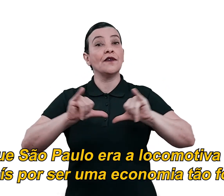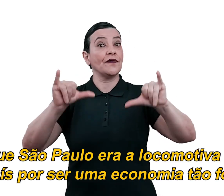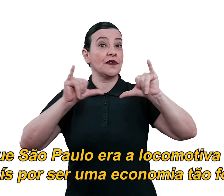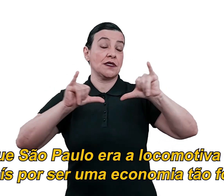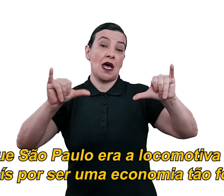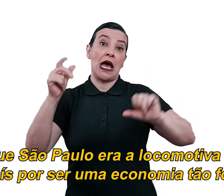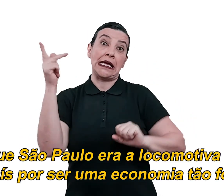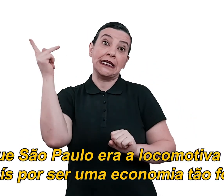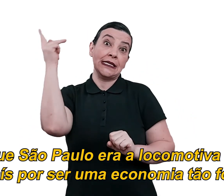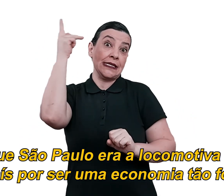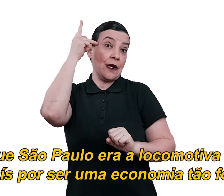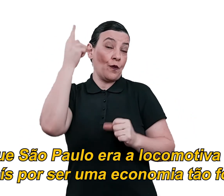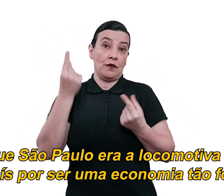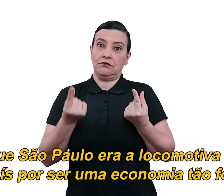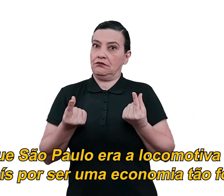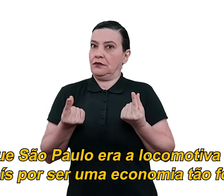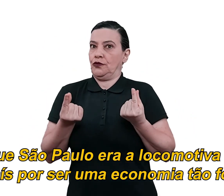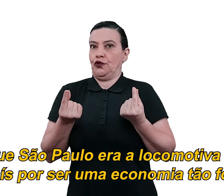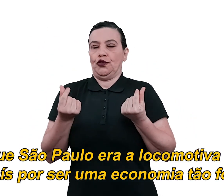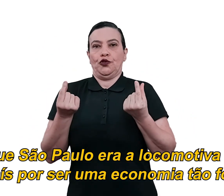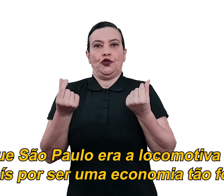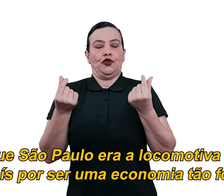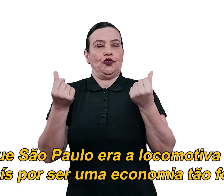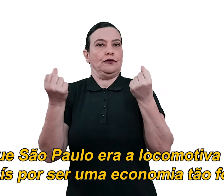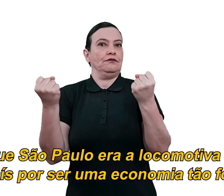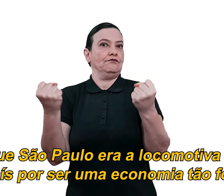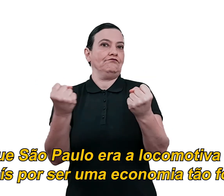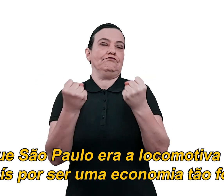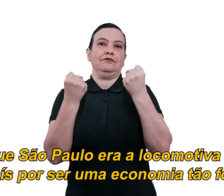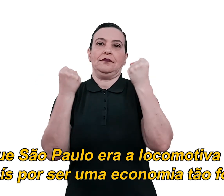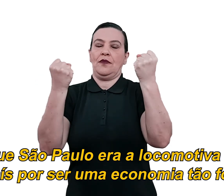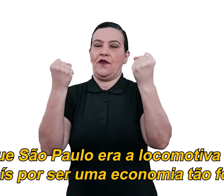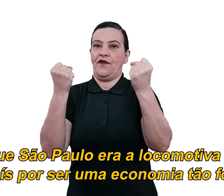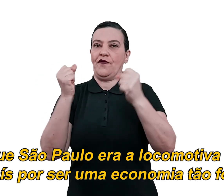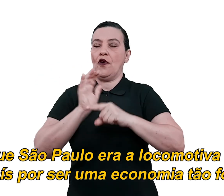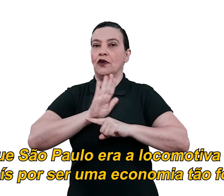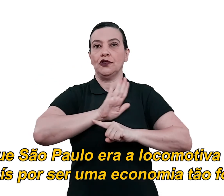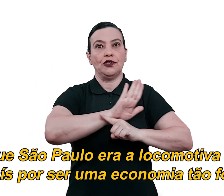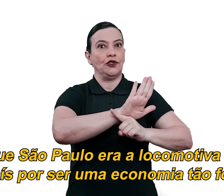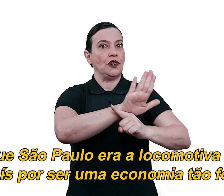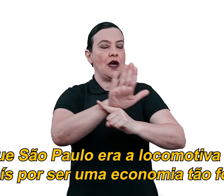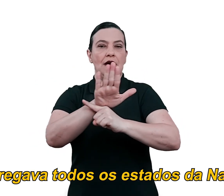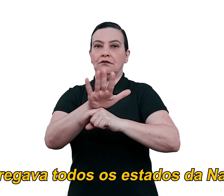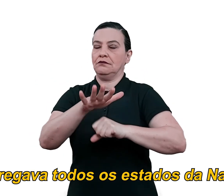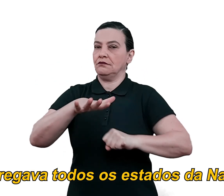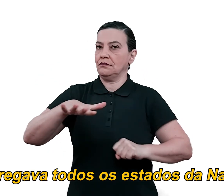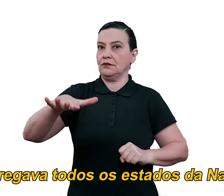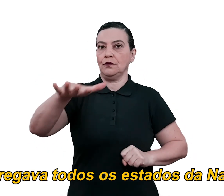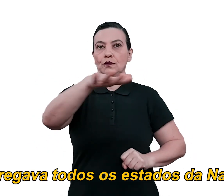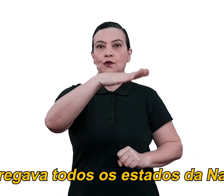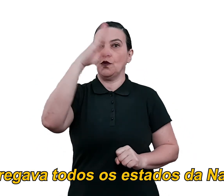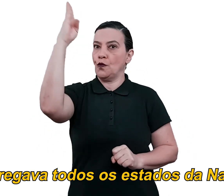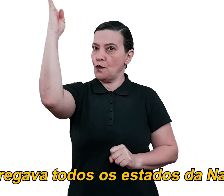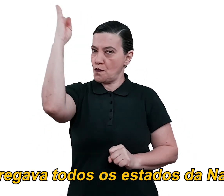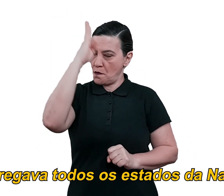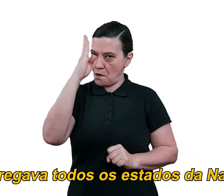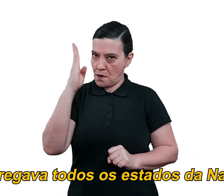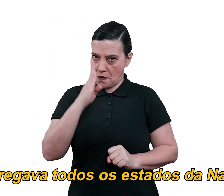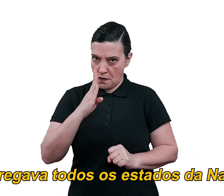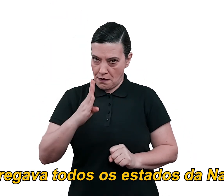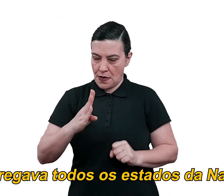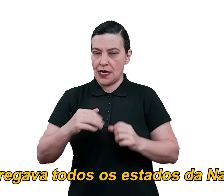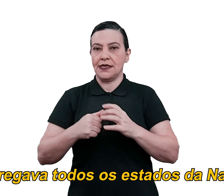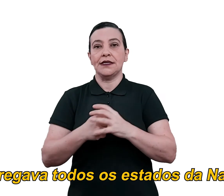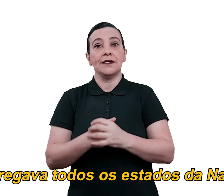época? Que São Paulo era a locomotiva do país, né? Por ser uma economia tão forte, carregava todos os